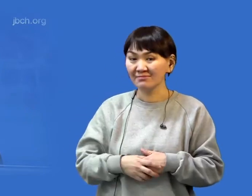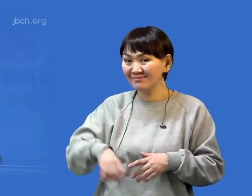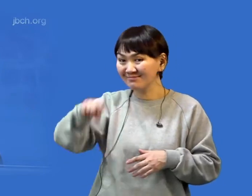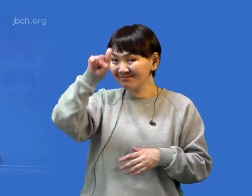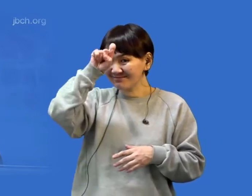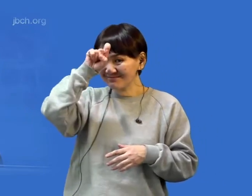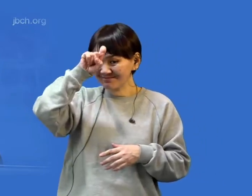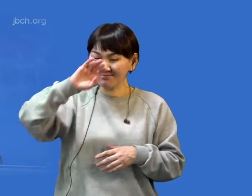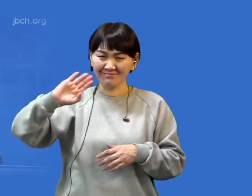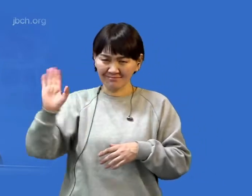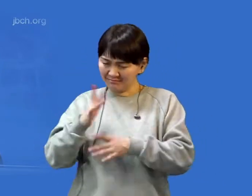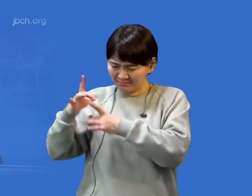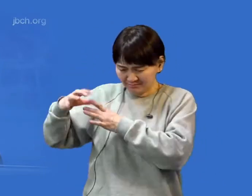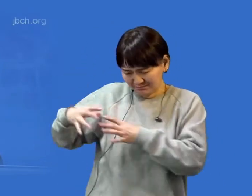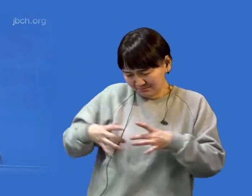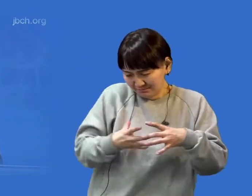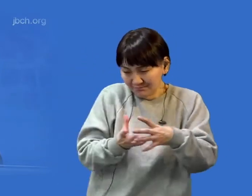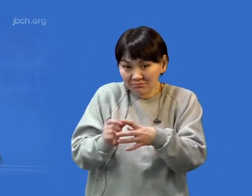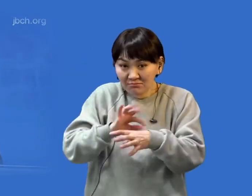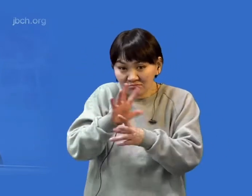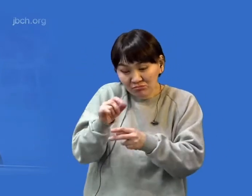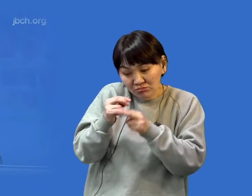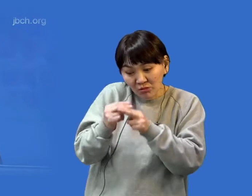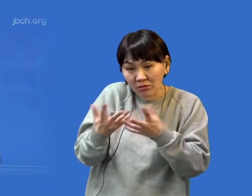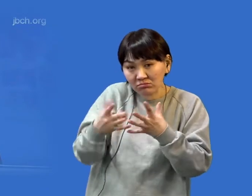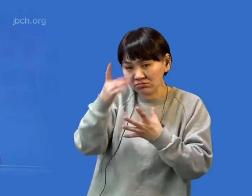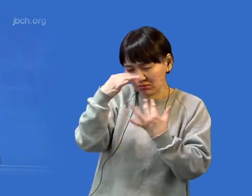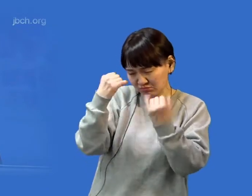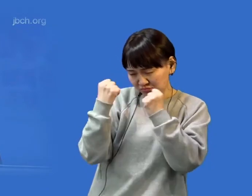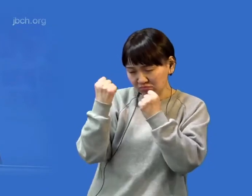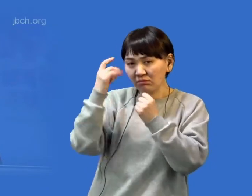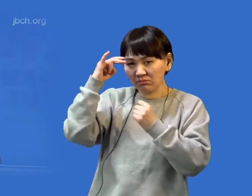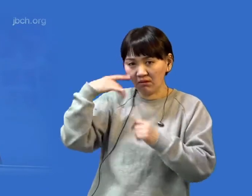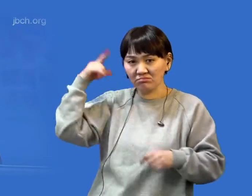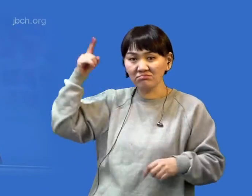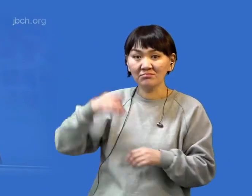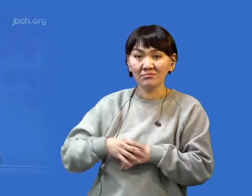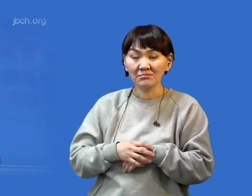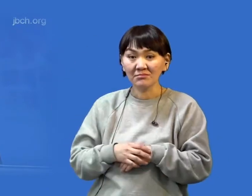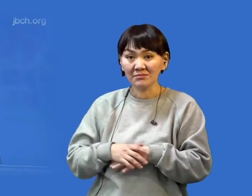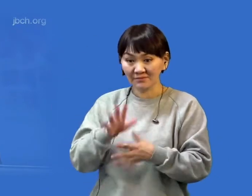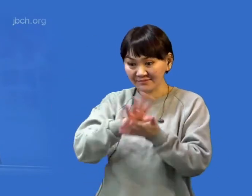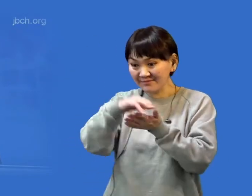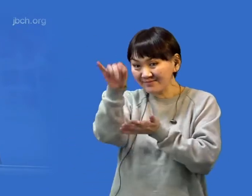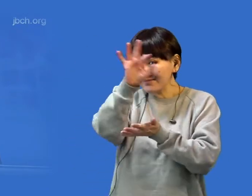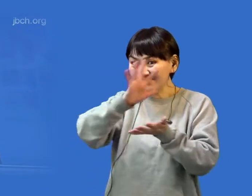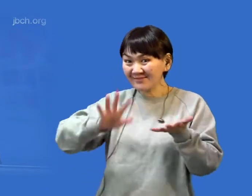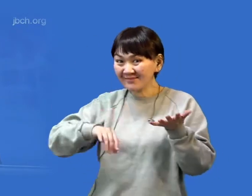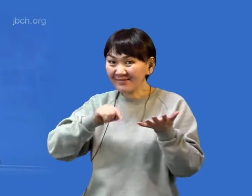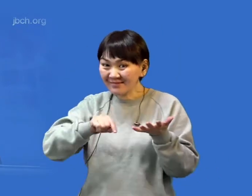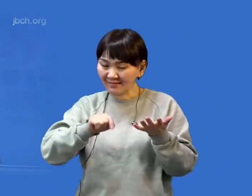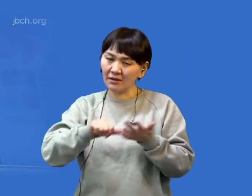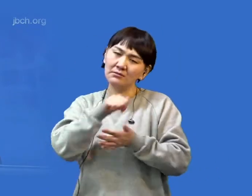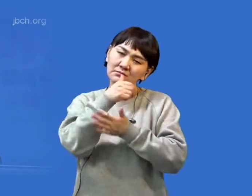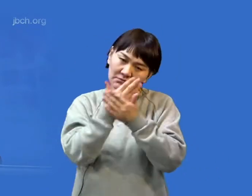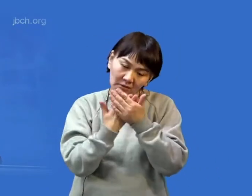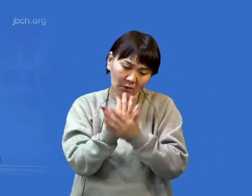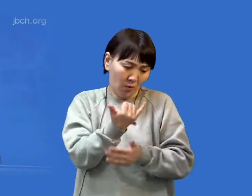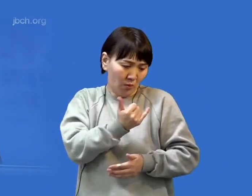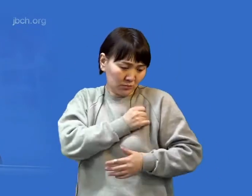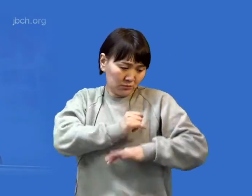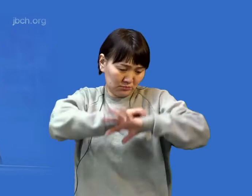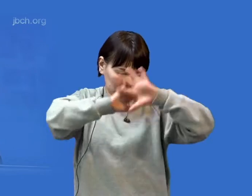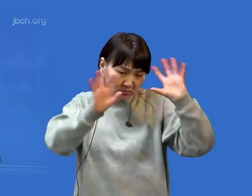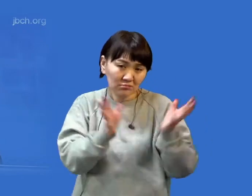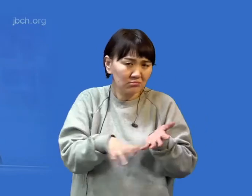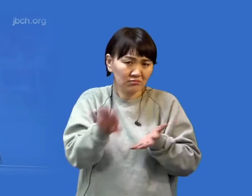Египтээс өдөрцөн хүртэл бурхны хүч чадал нэгүсэл байсан. Цөлд тэднийг тэмээ залбирч өдөрдөж байгаа нь бурхан